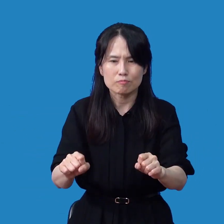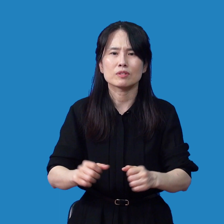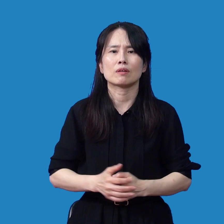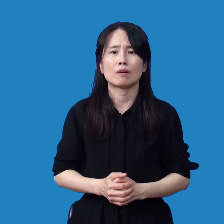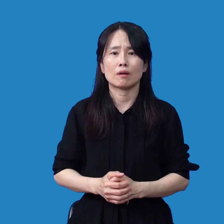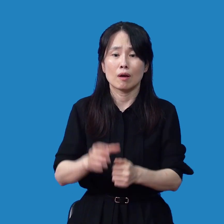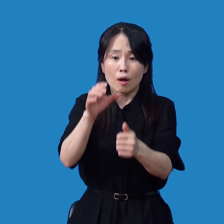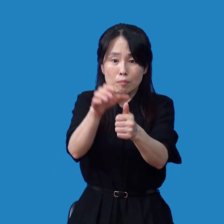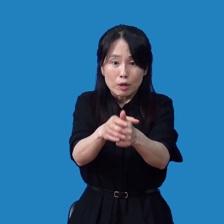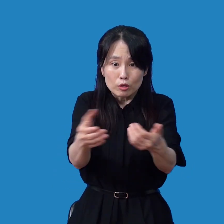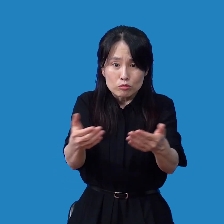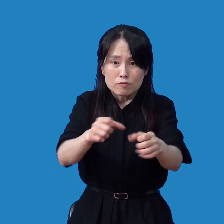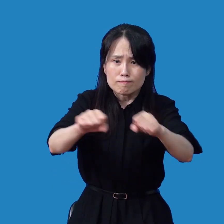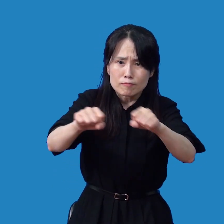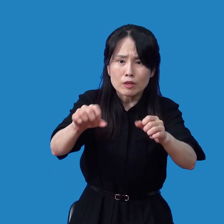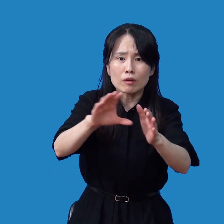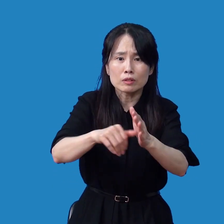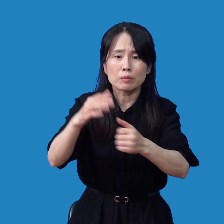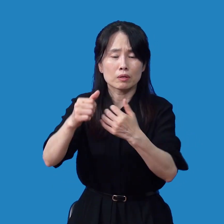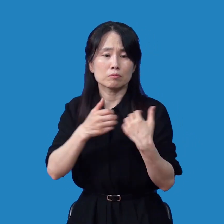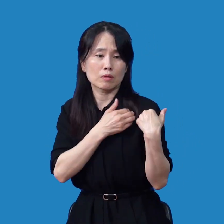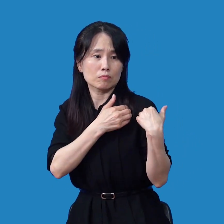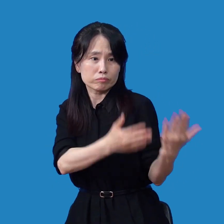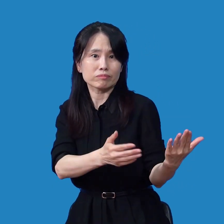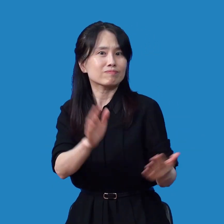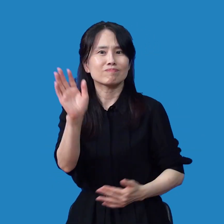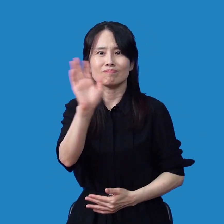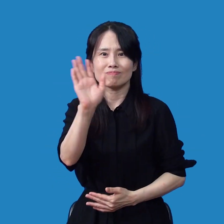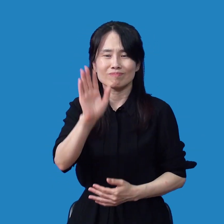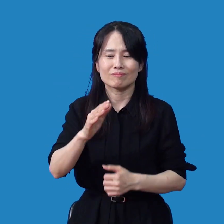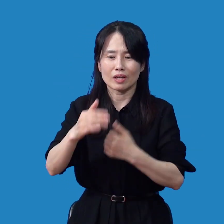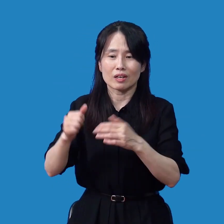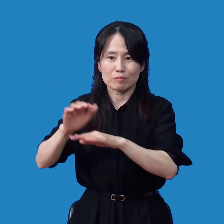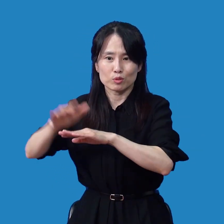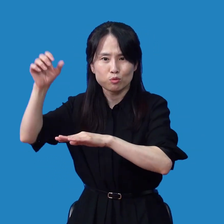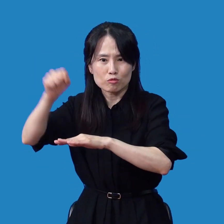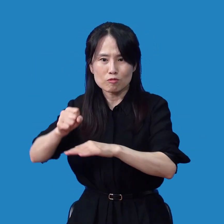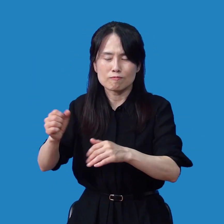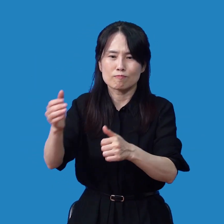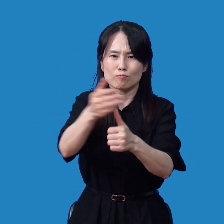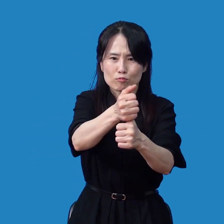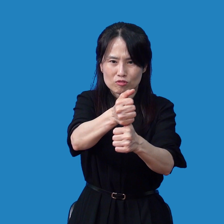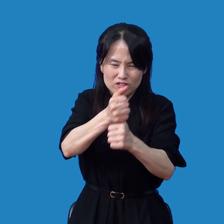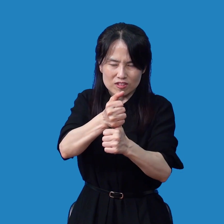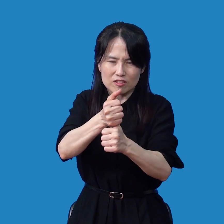맡겨주신 일을 하기 때문에 하나님 그냥 버려두지 않고 하나님 손으로 붙들어 주신,